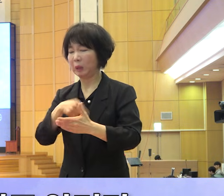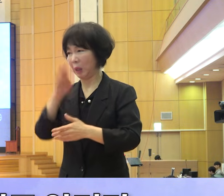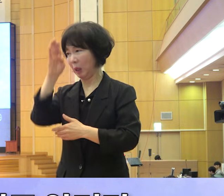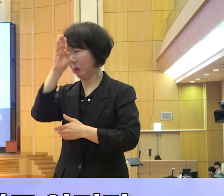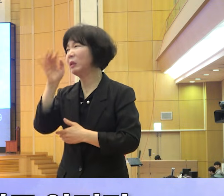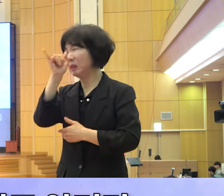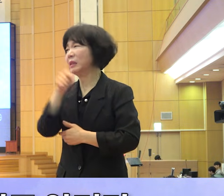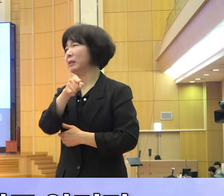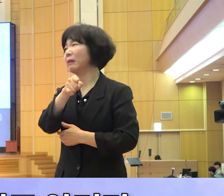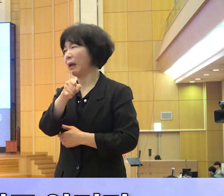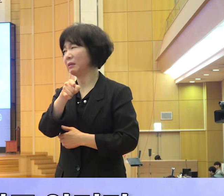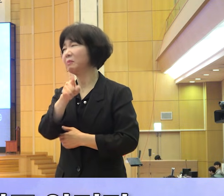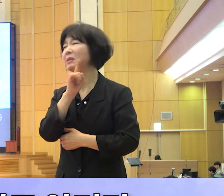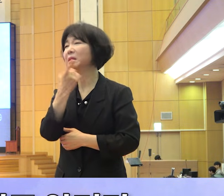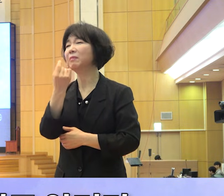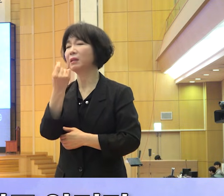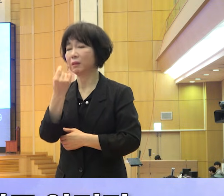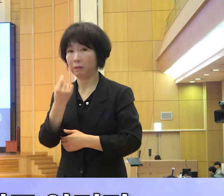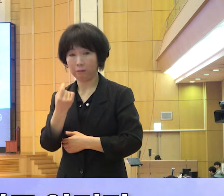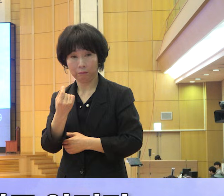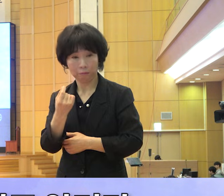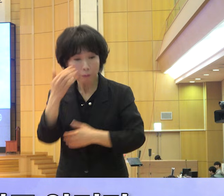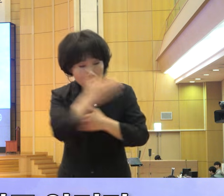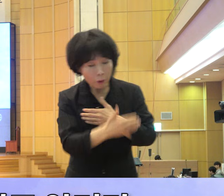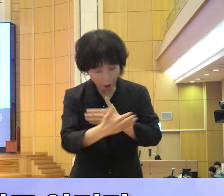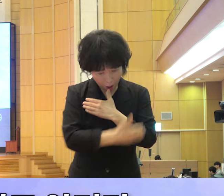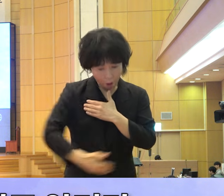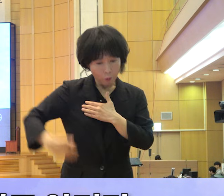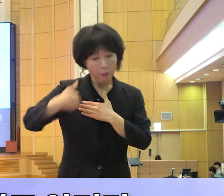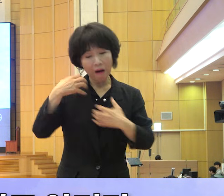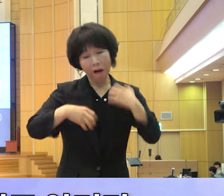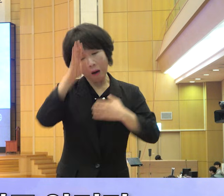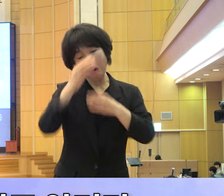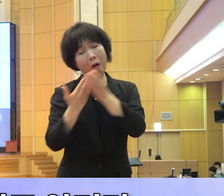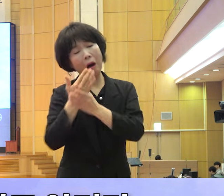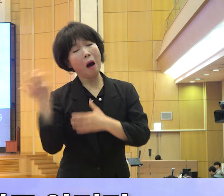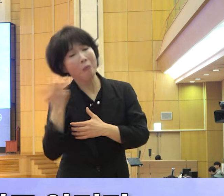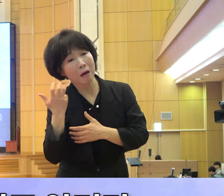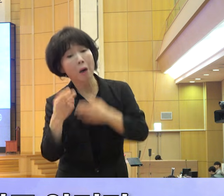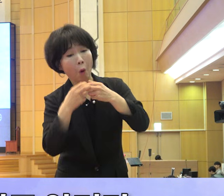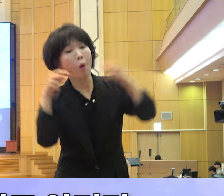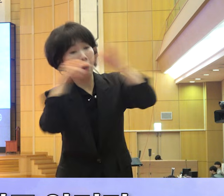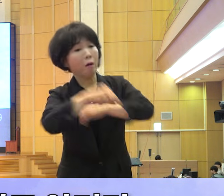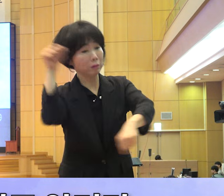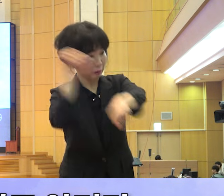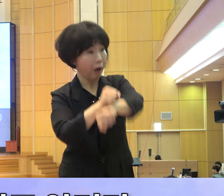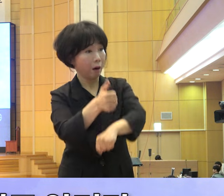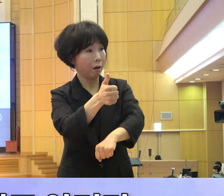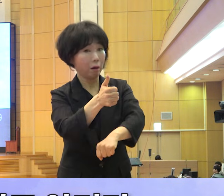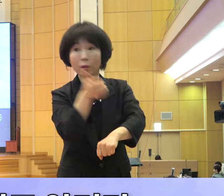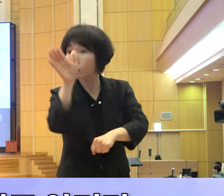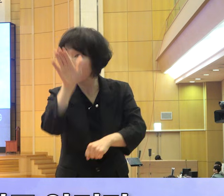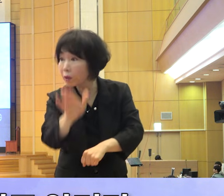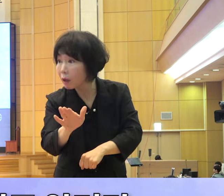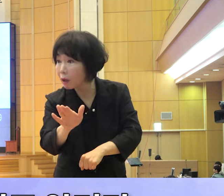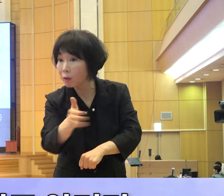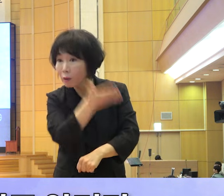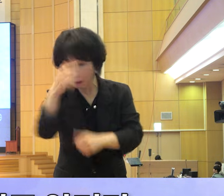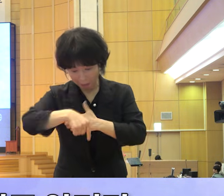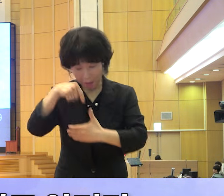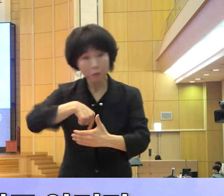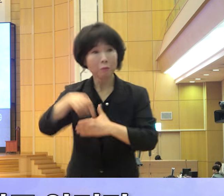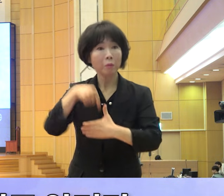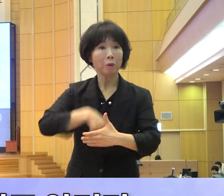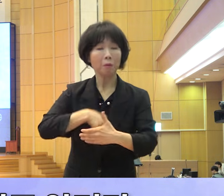아프면 병원 갈 줄 알면서, 몸이 아프면 약을 먹을 줄 알면서, 치료할 줄 알면서